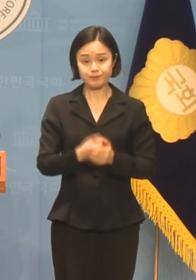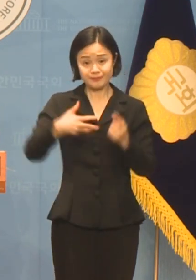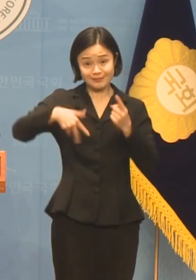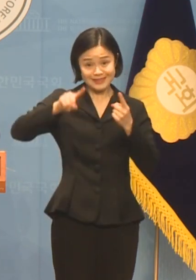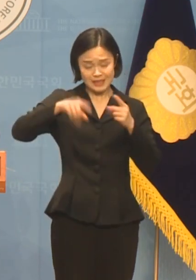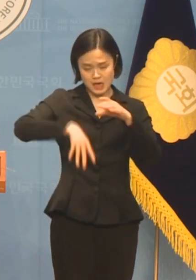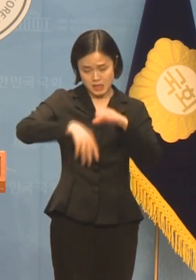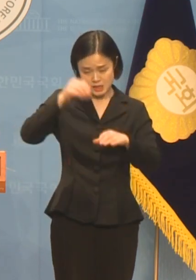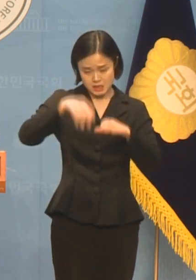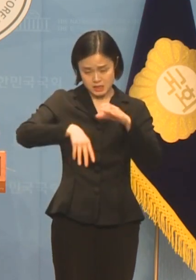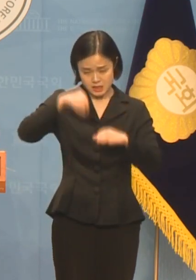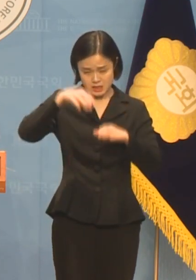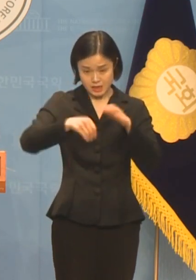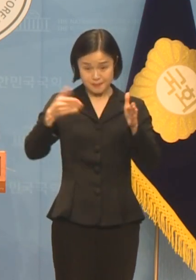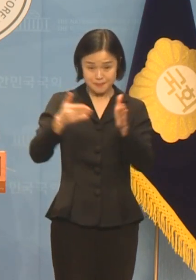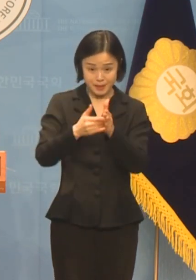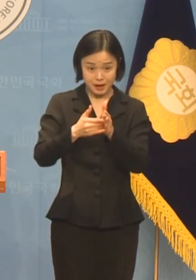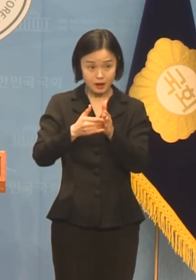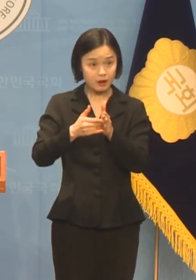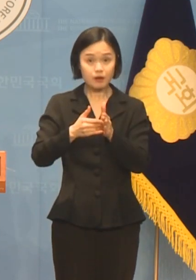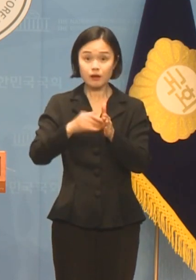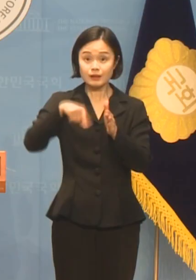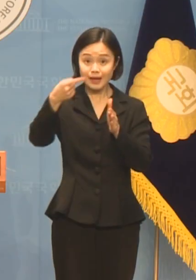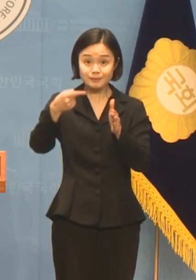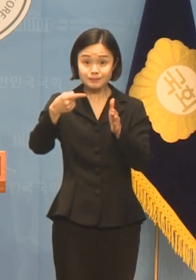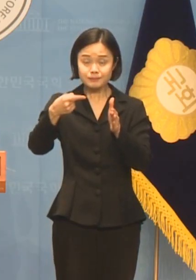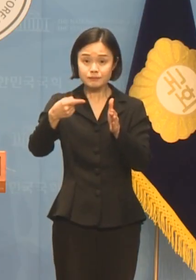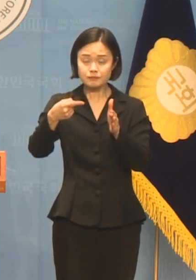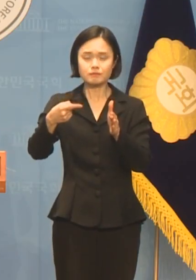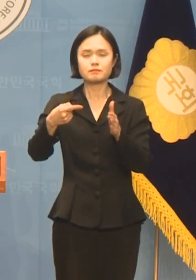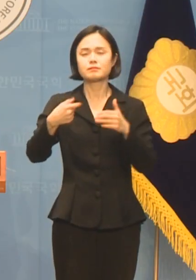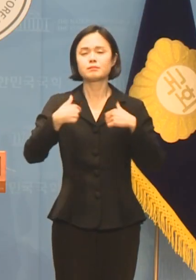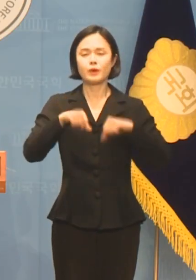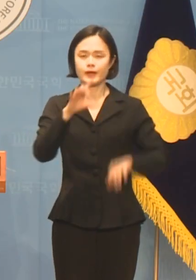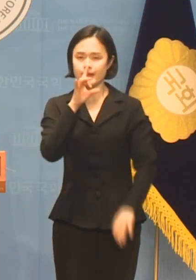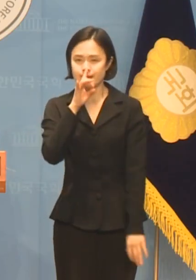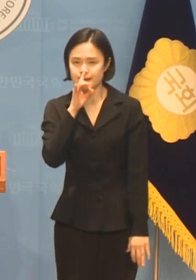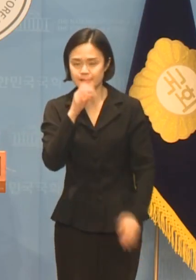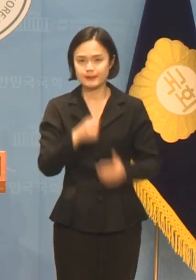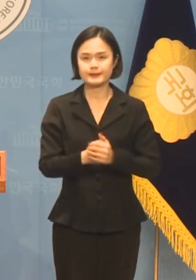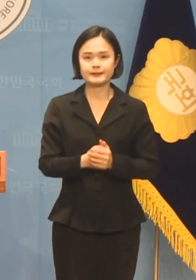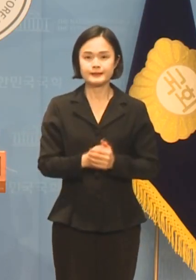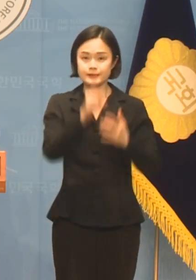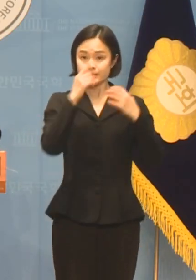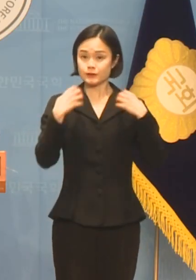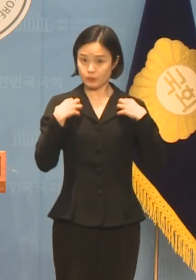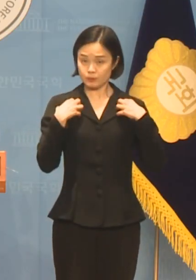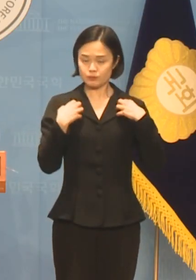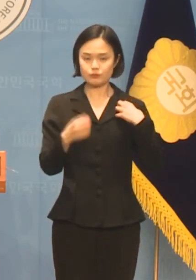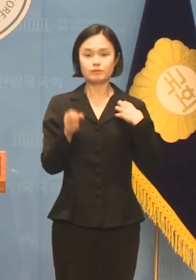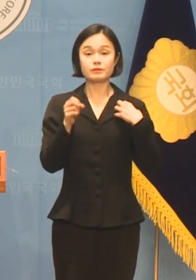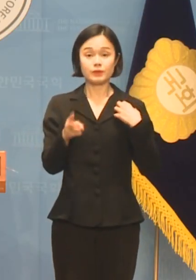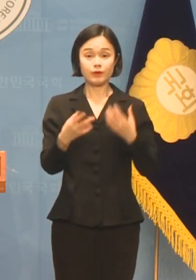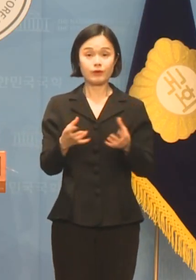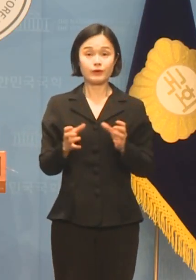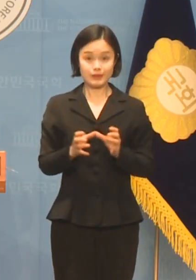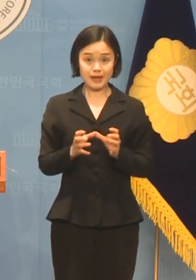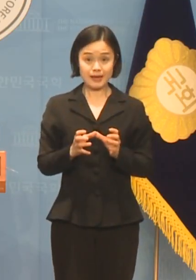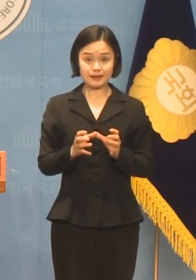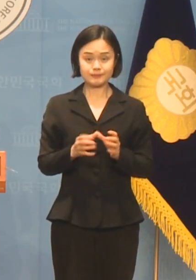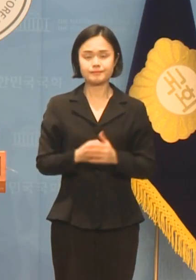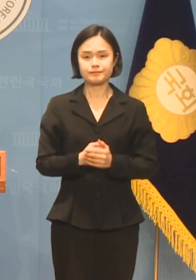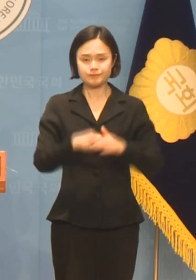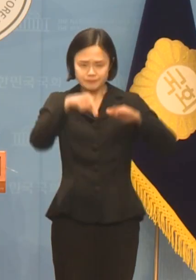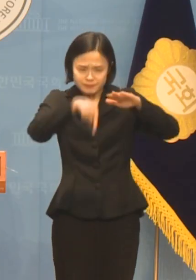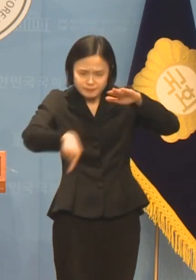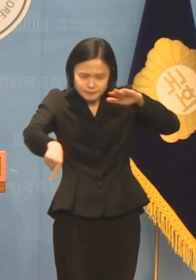낼 사안이 아닙니다. 정부와 여당은 14개의 유망 구조를 포함한